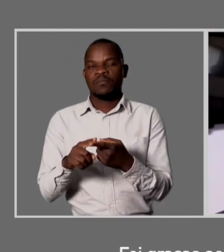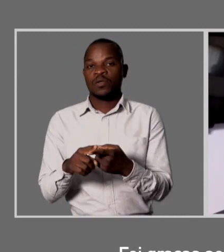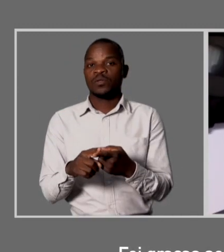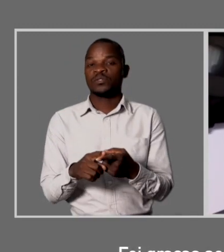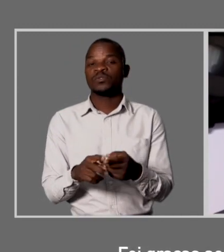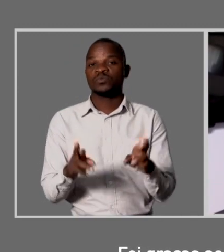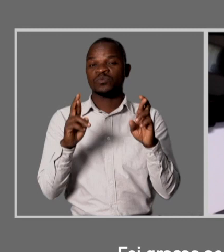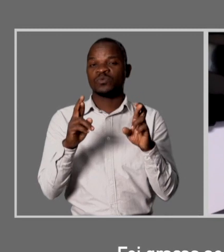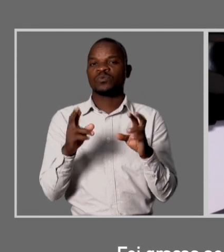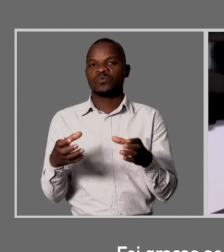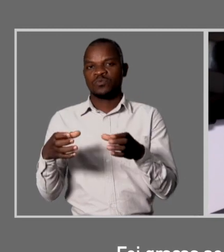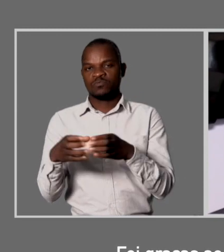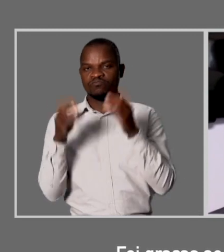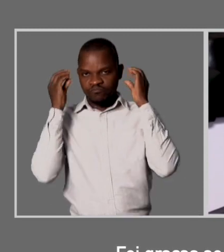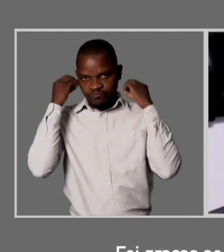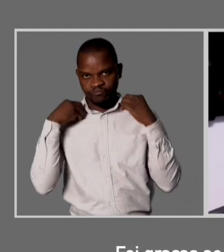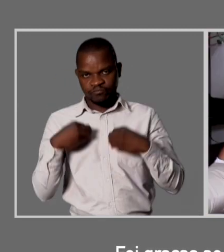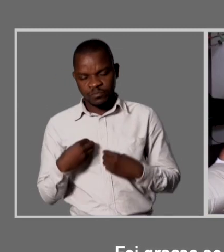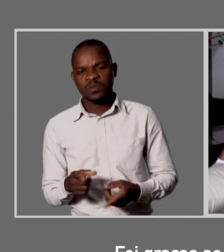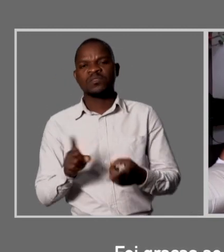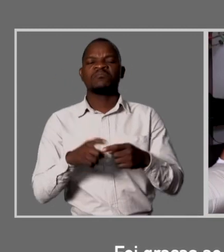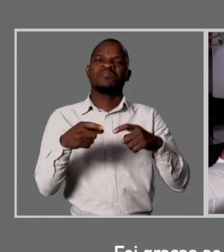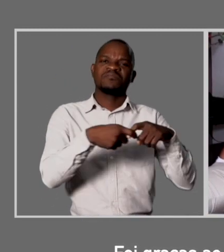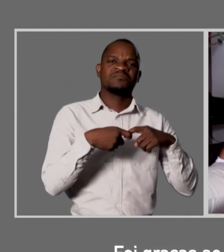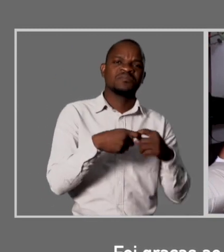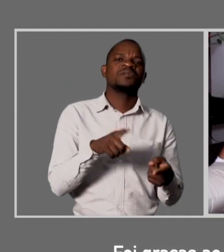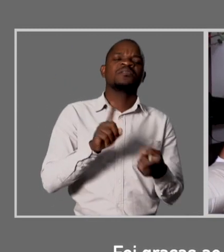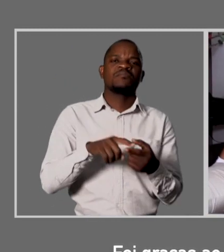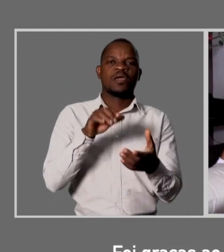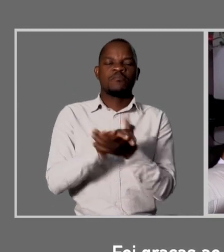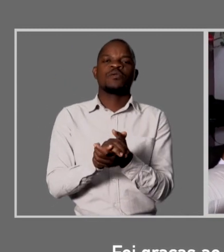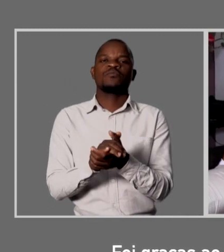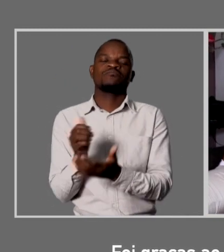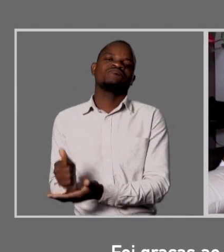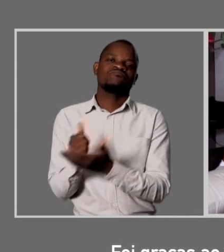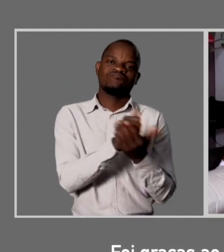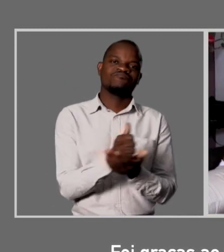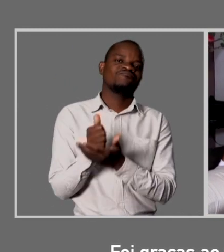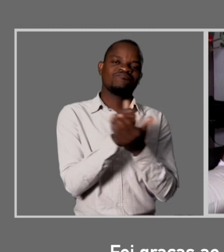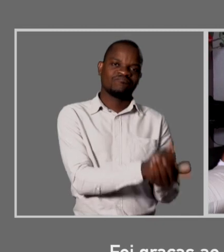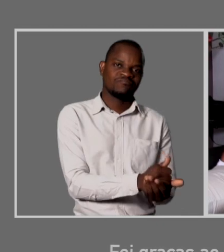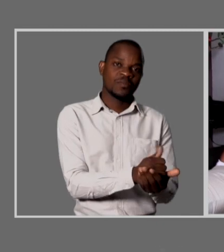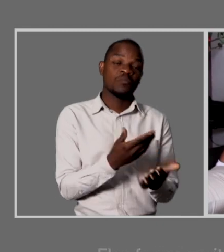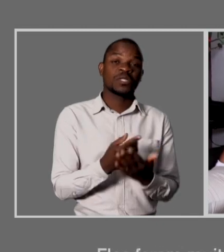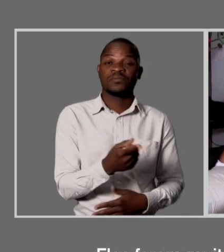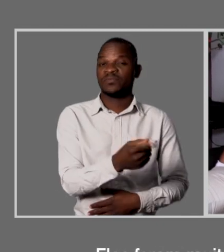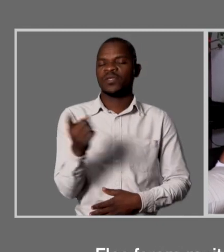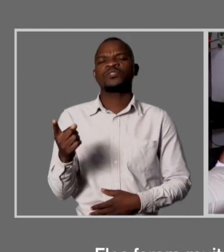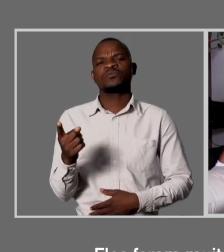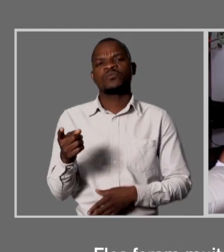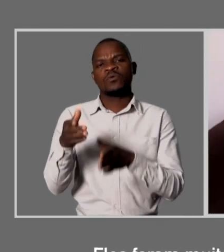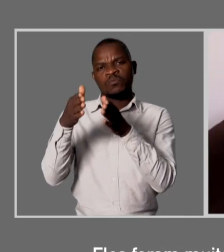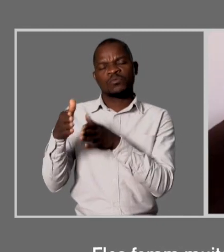E foi graças ao apoio da equipa médica, amigos e familiares, que a mãe conseguiu passar por esta etapa. Eles foram